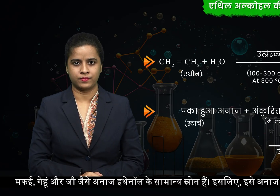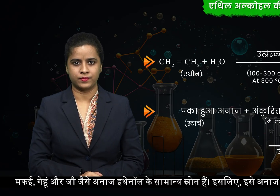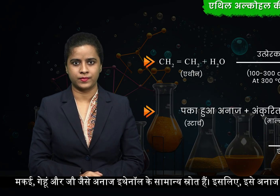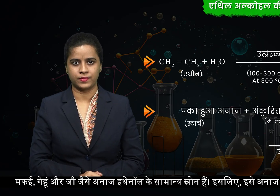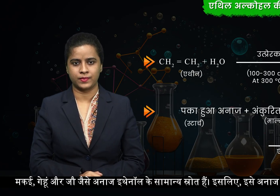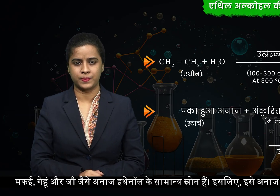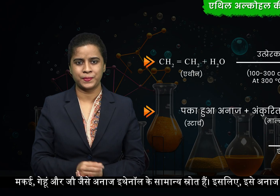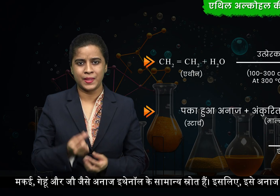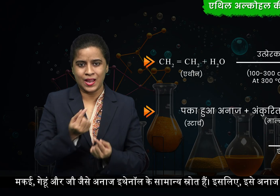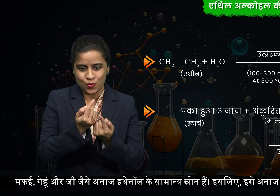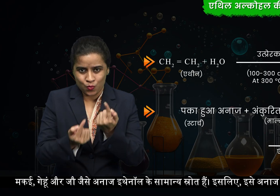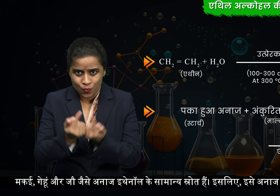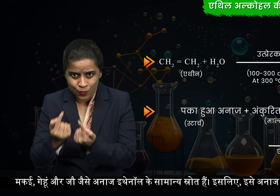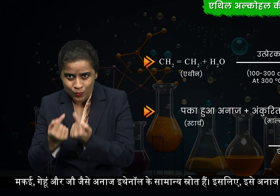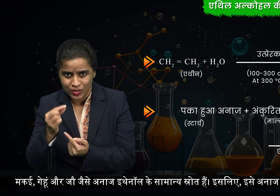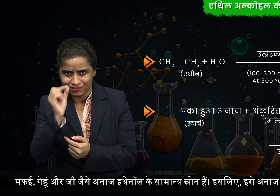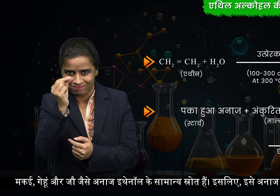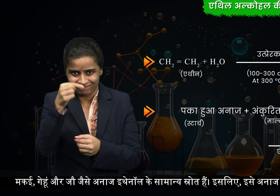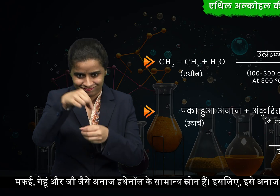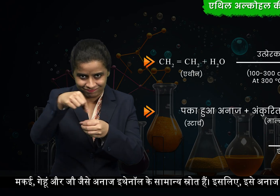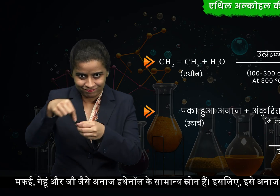मकई, गेहूं और जौ जैसे